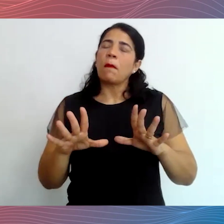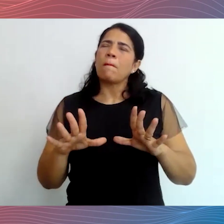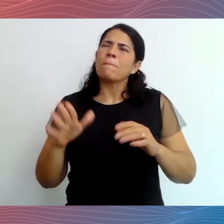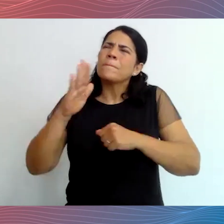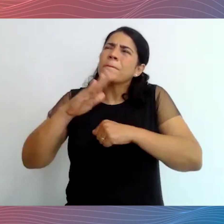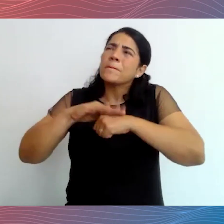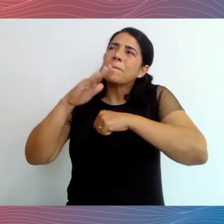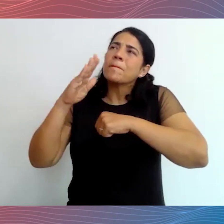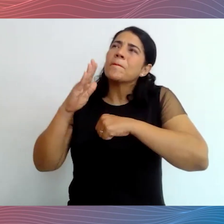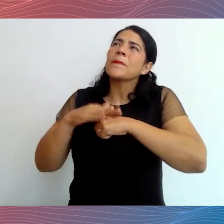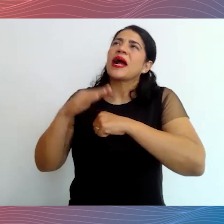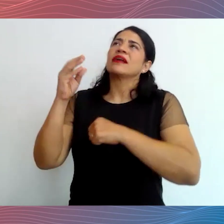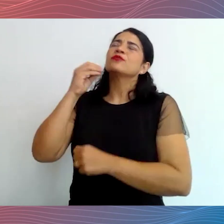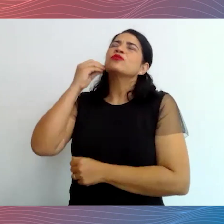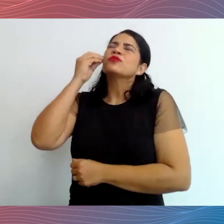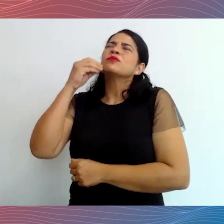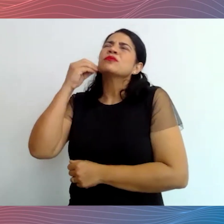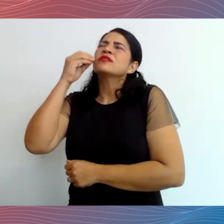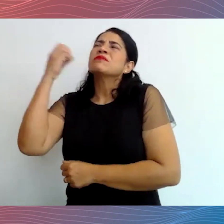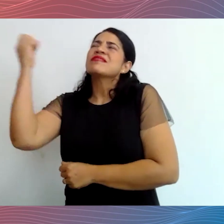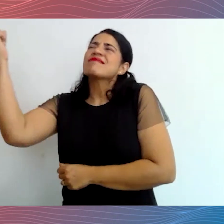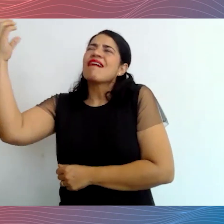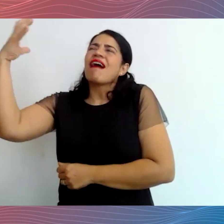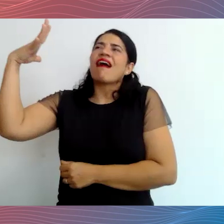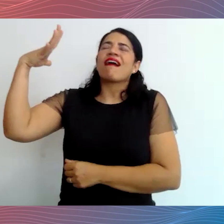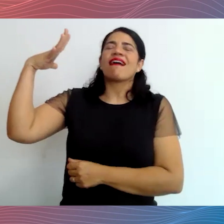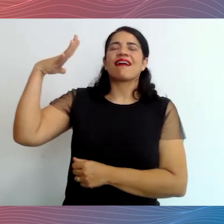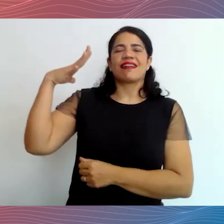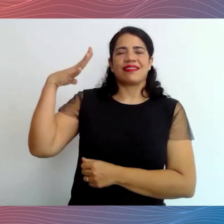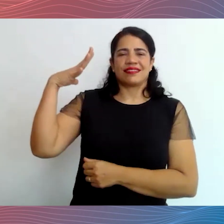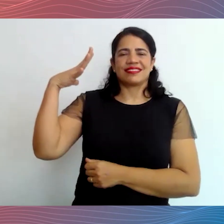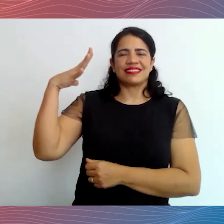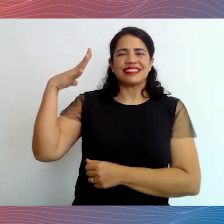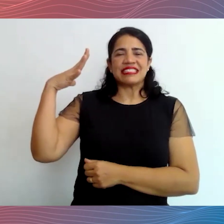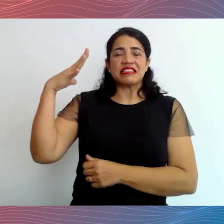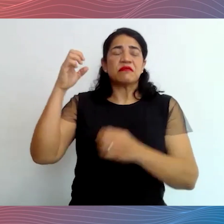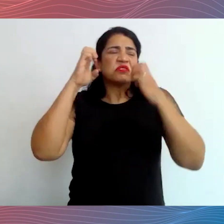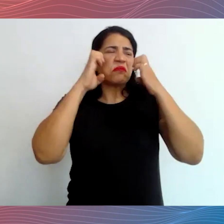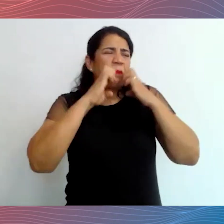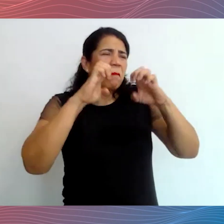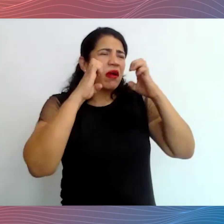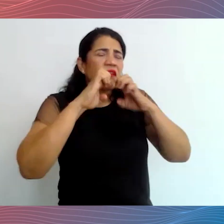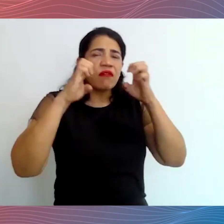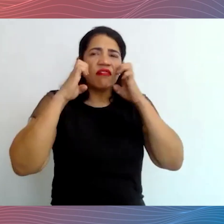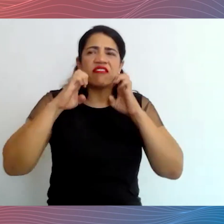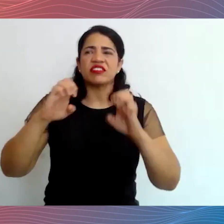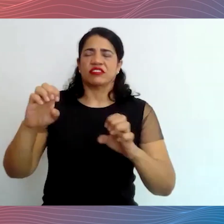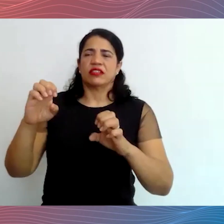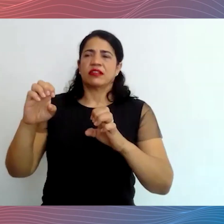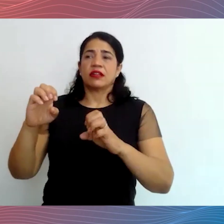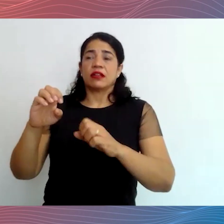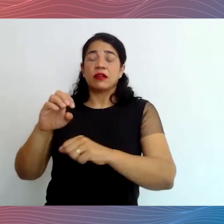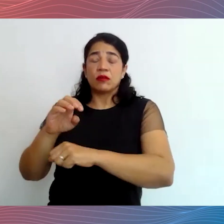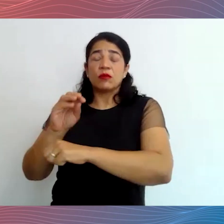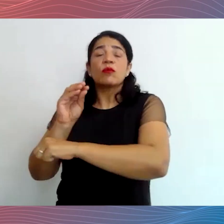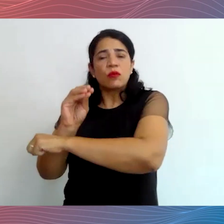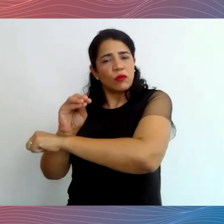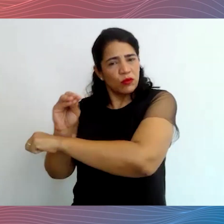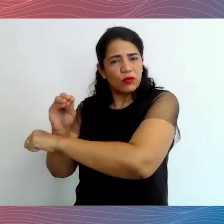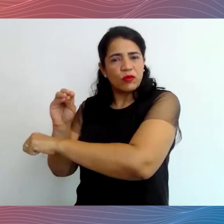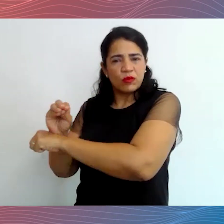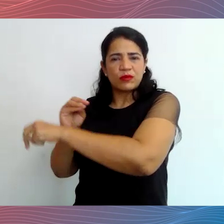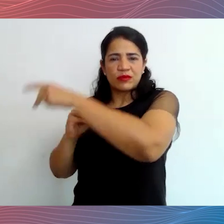nós, e nós também passamos por outras pessoas, pregando o evangelho, cuidando delas, o que está acontecendo? Irmão,